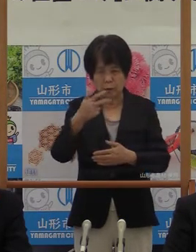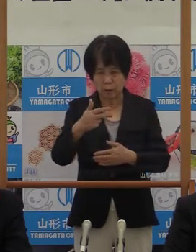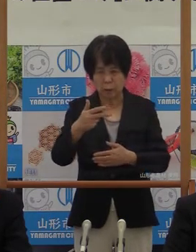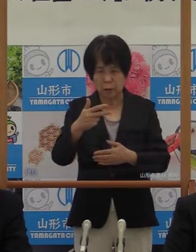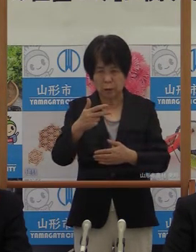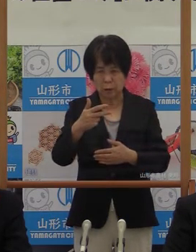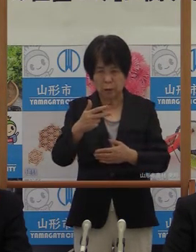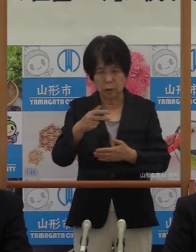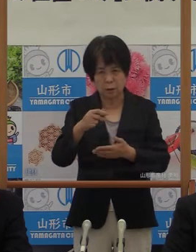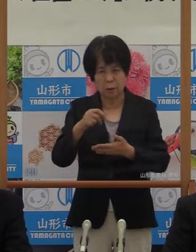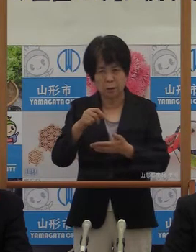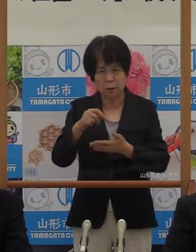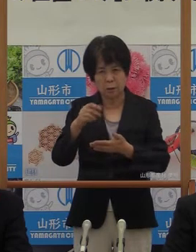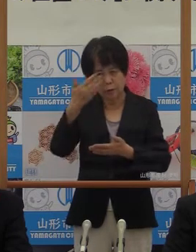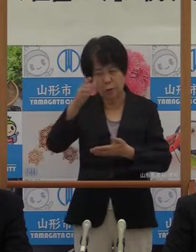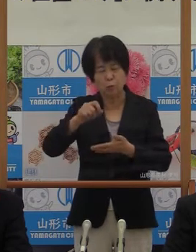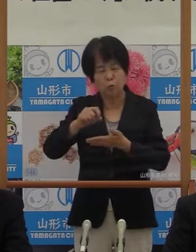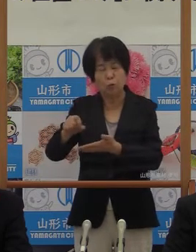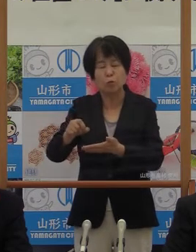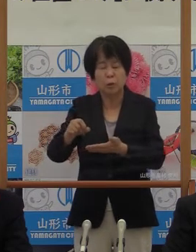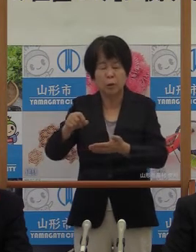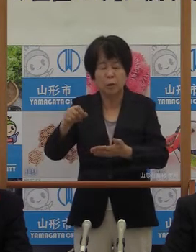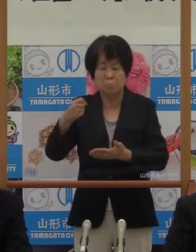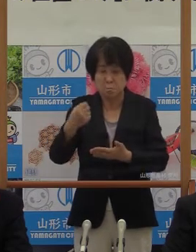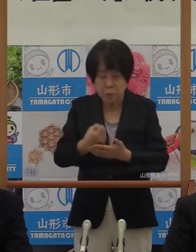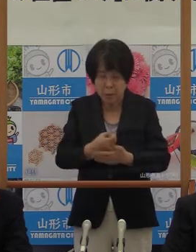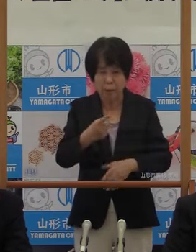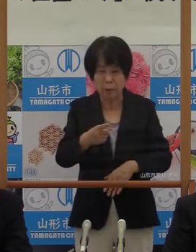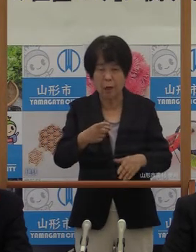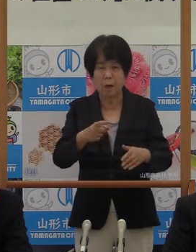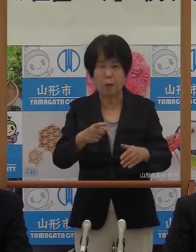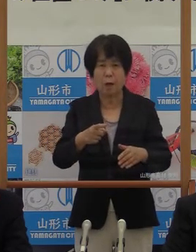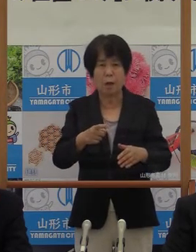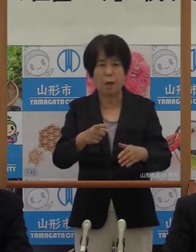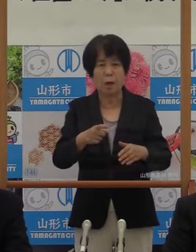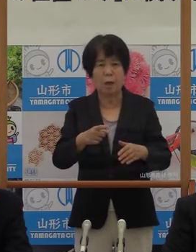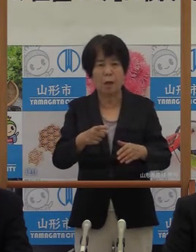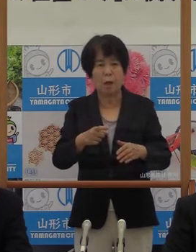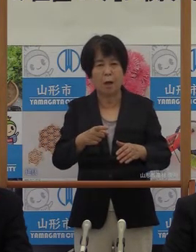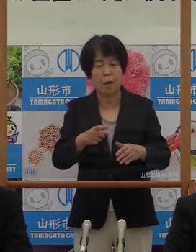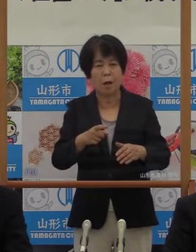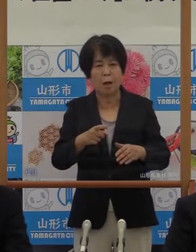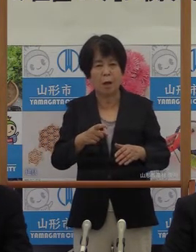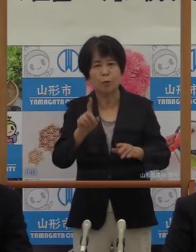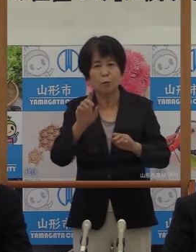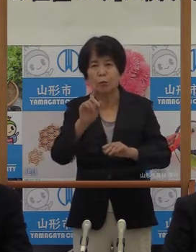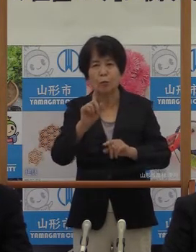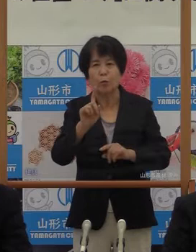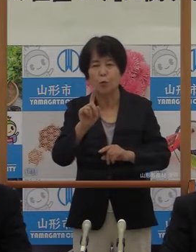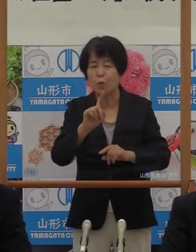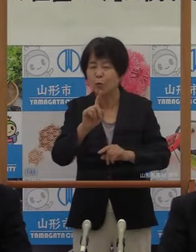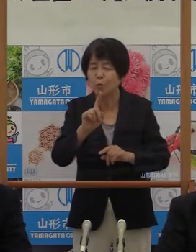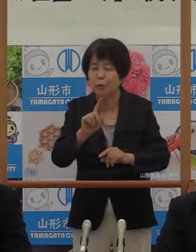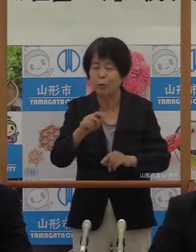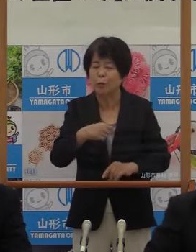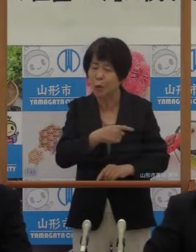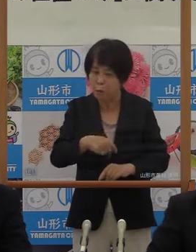決断に至ったその理由というかですね、思いというか、そこをちょっともう一度お聞かせください。 はい、まず